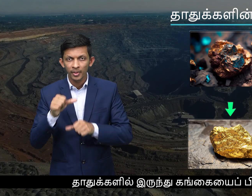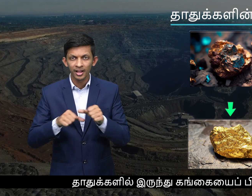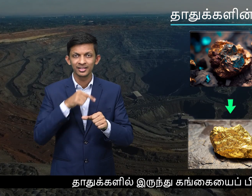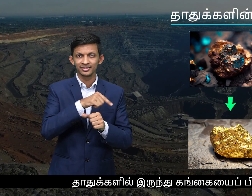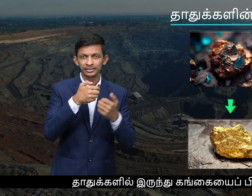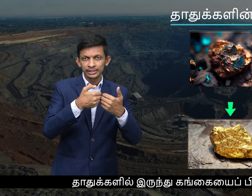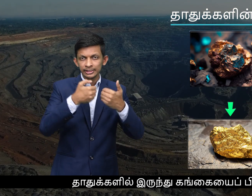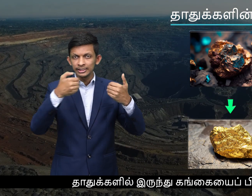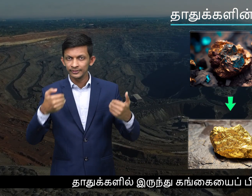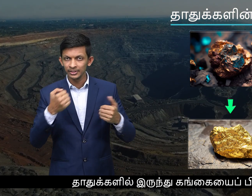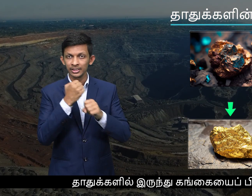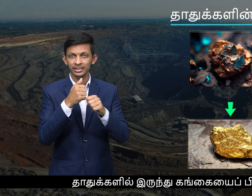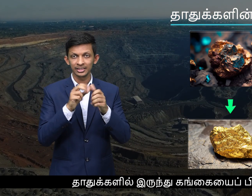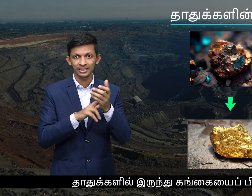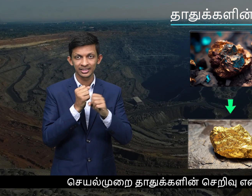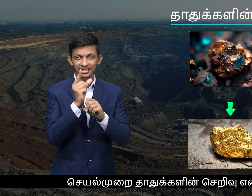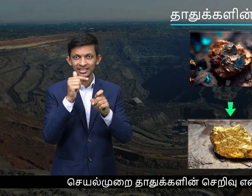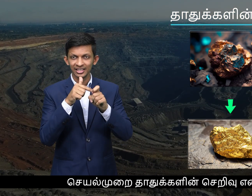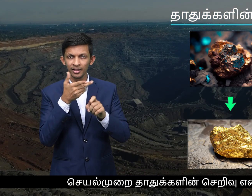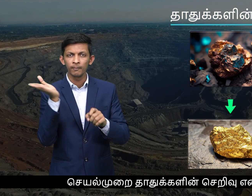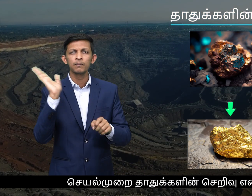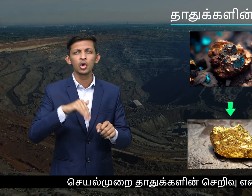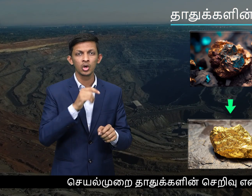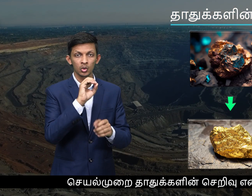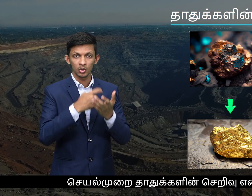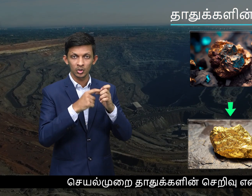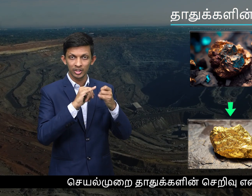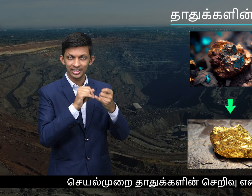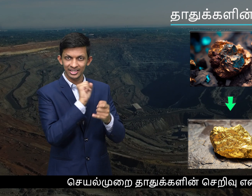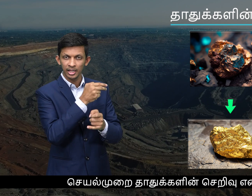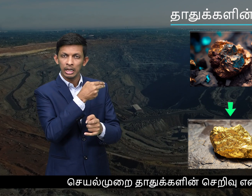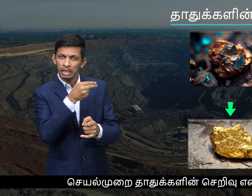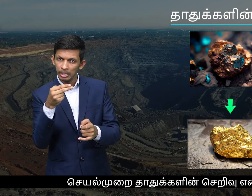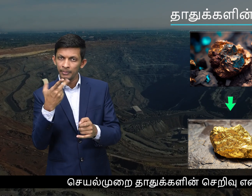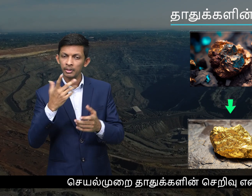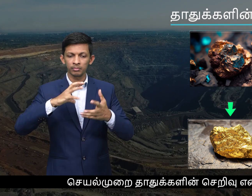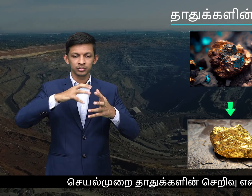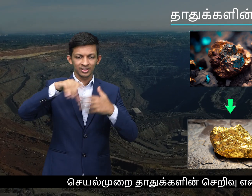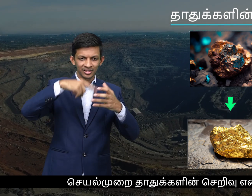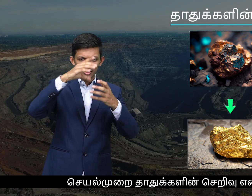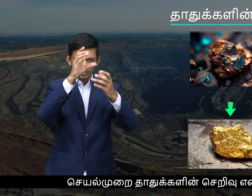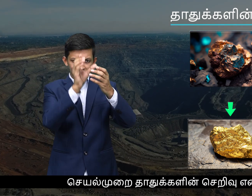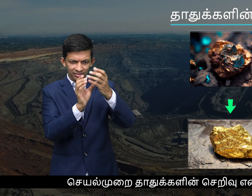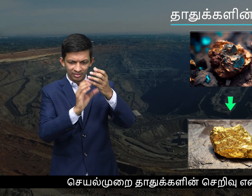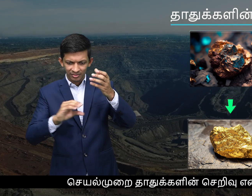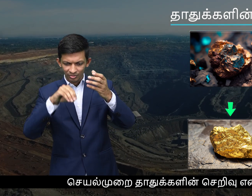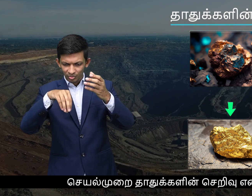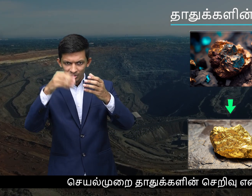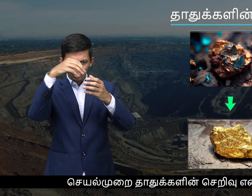தாதுக்களில் இருந்து கனிம கழிவை பிரிக்கும் செயல்முறை தாதுக்களின் செறிவு எனப்படும்.